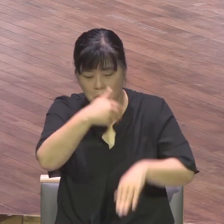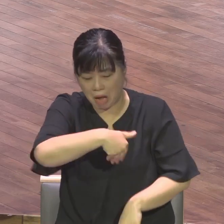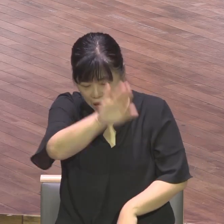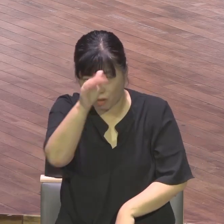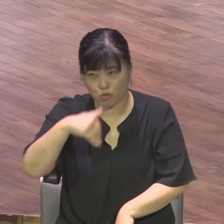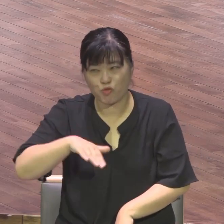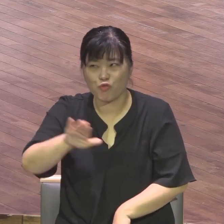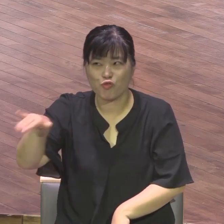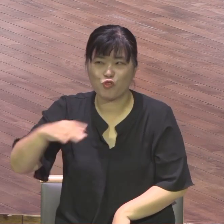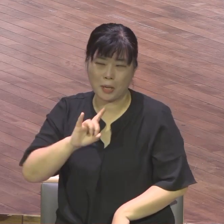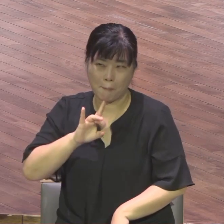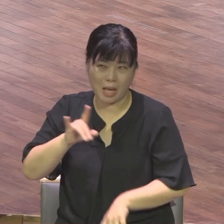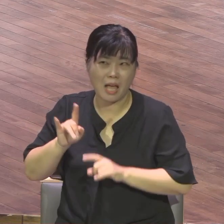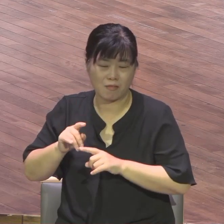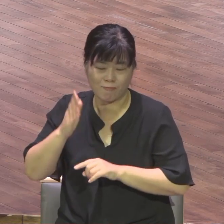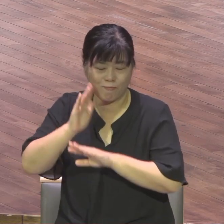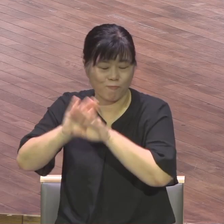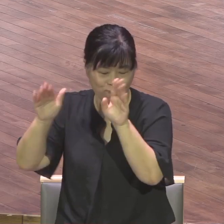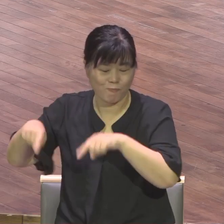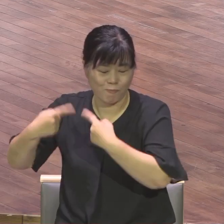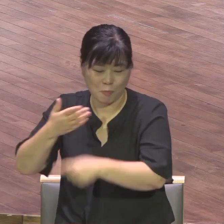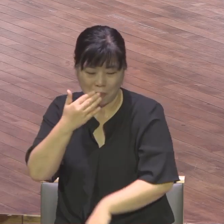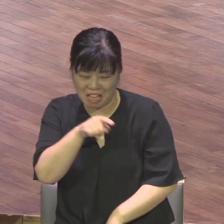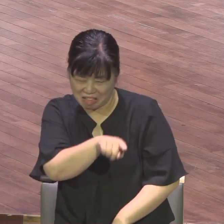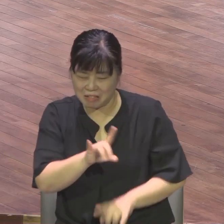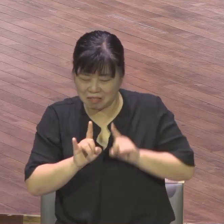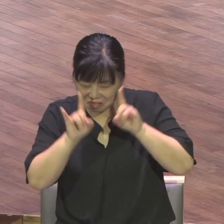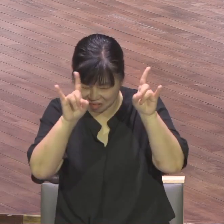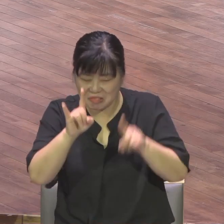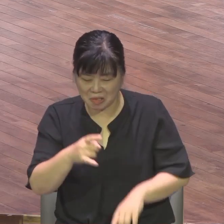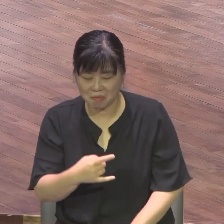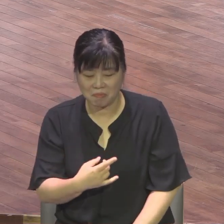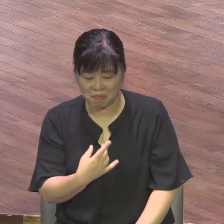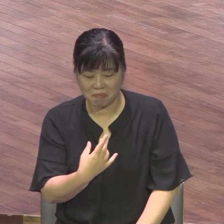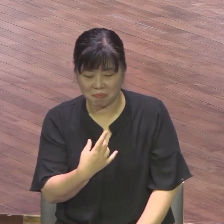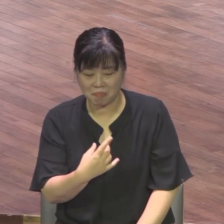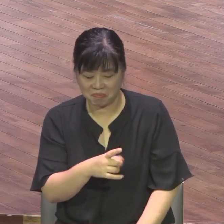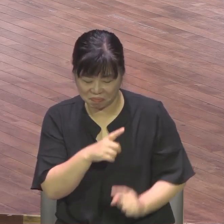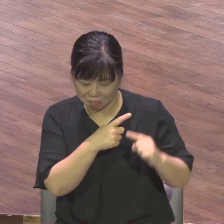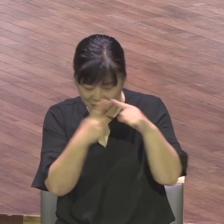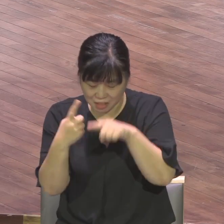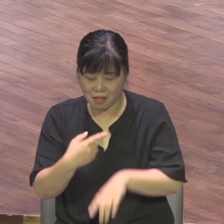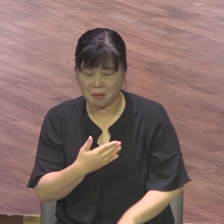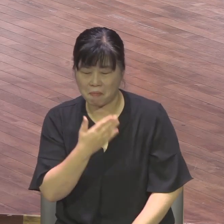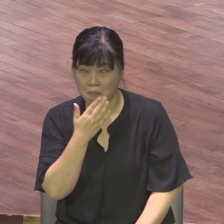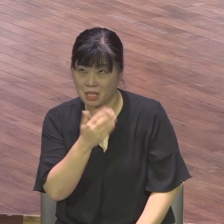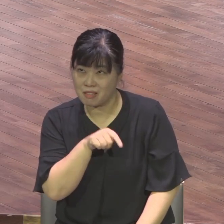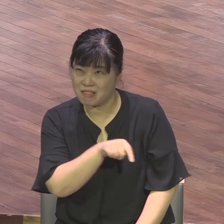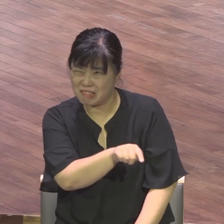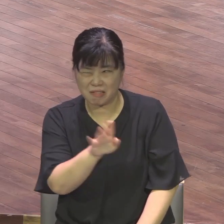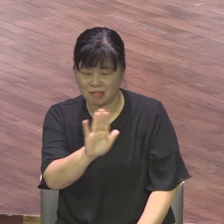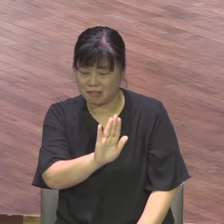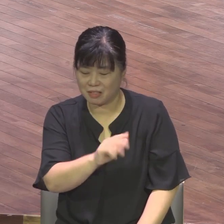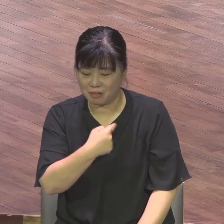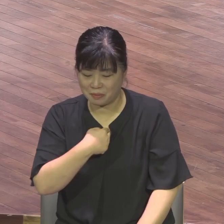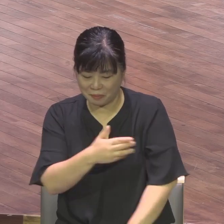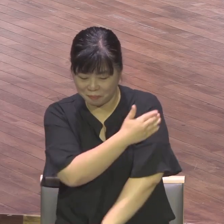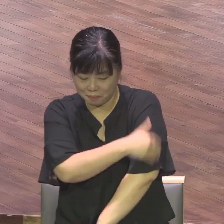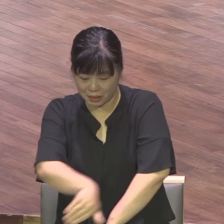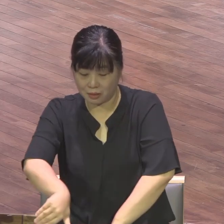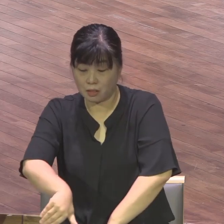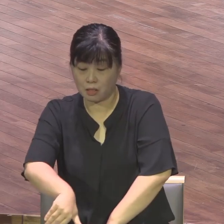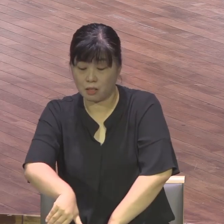이 선민 사상이 철저해서 언약의 울타리 이 밖에 있는 사람들 상대도 안 했어요.